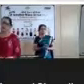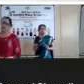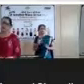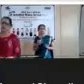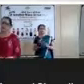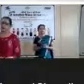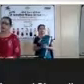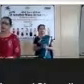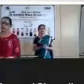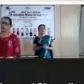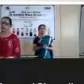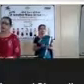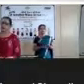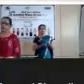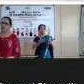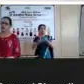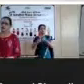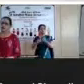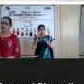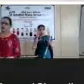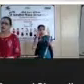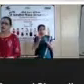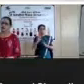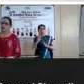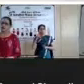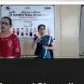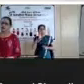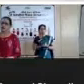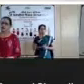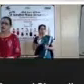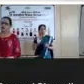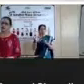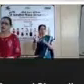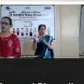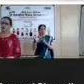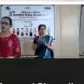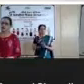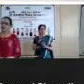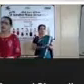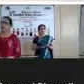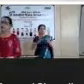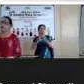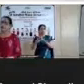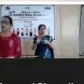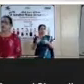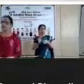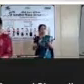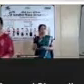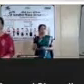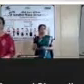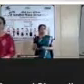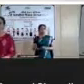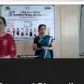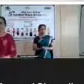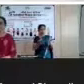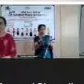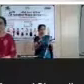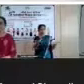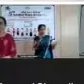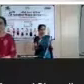5वें नॉर्थ ईस्ट इंडिया पारंपरिक फैशन उत्सव हमारे नॉर्थ ईस्ट से जुड़े हुए सभी हमारे